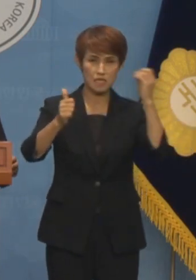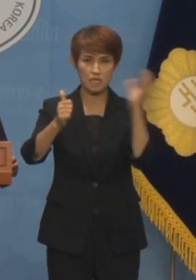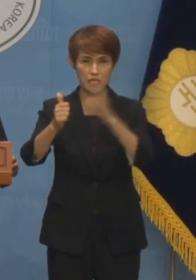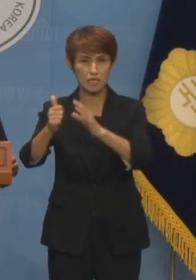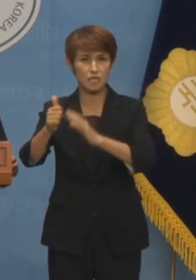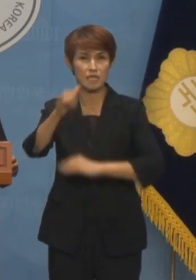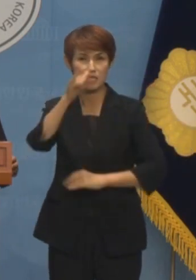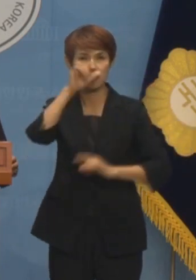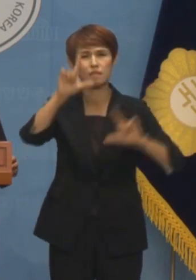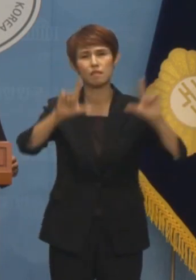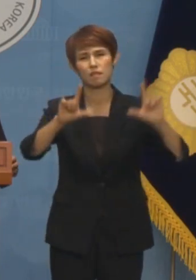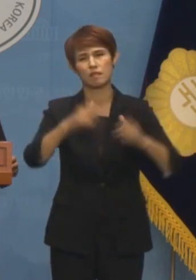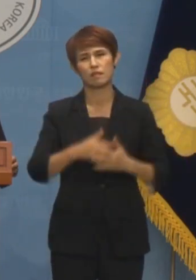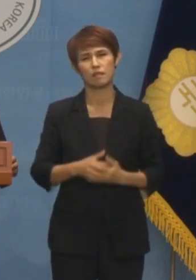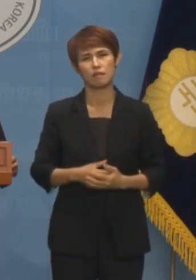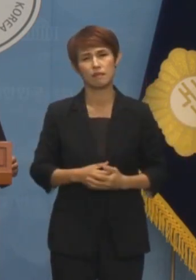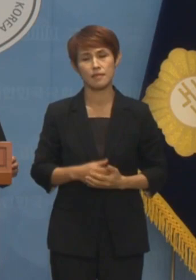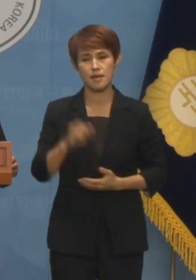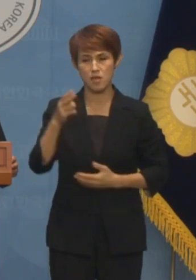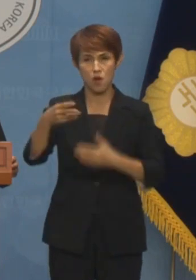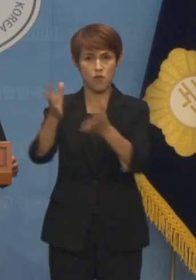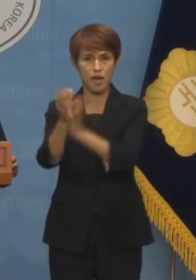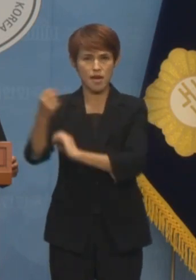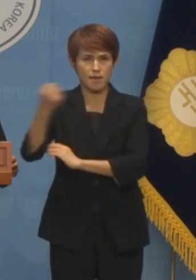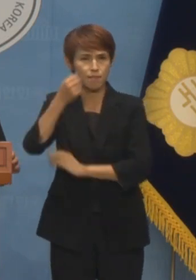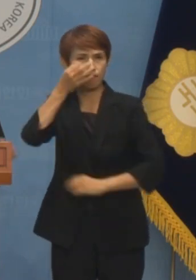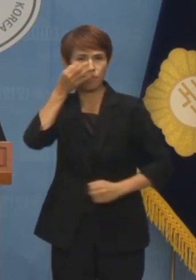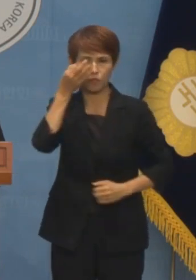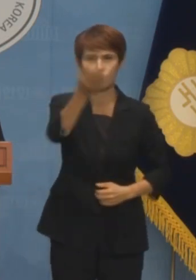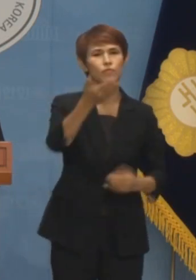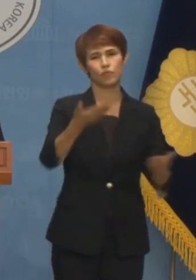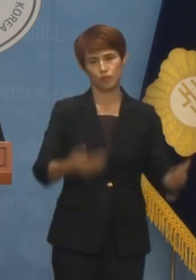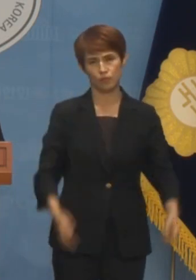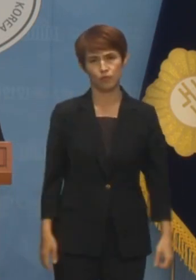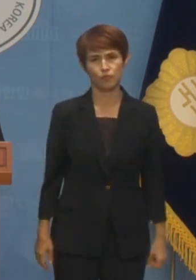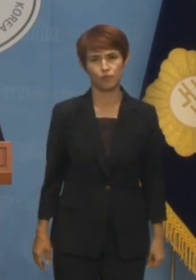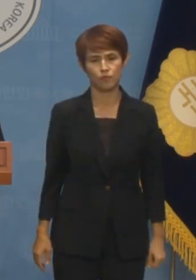현실에 강력한 여당의 힘을 보여줘야 합니다.